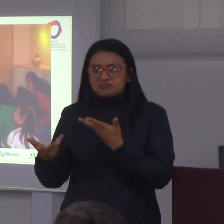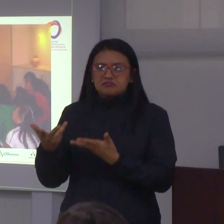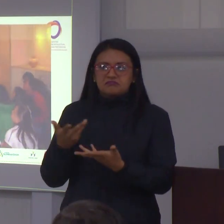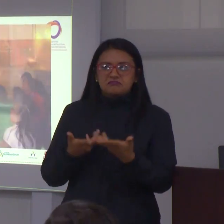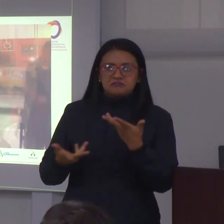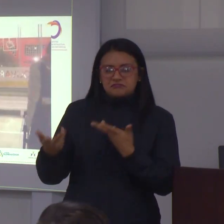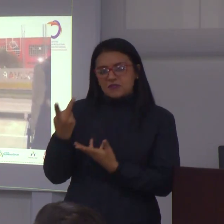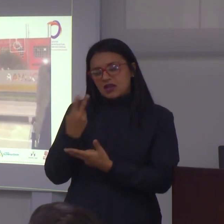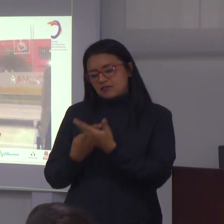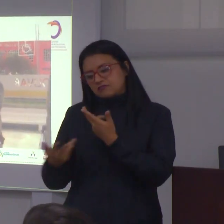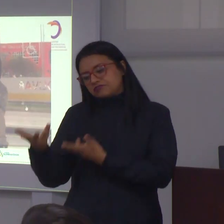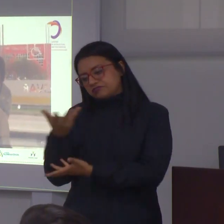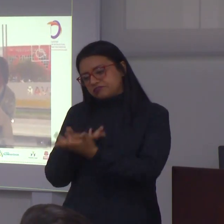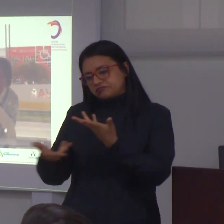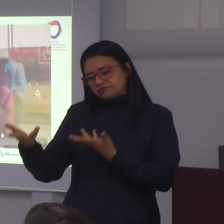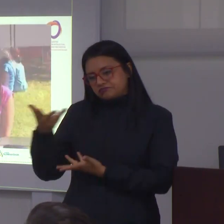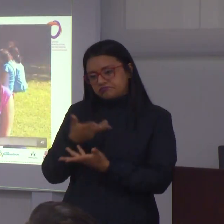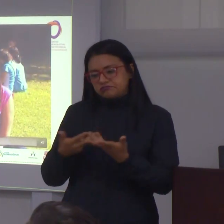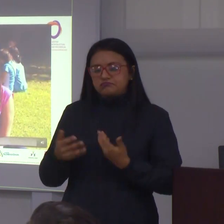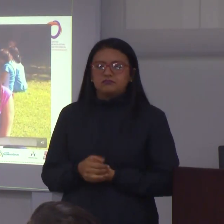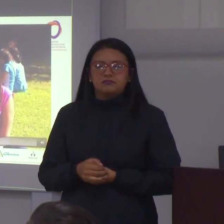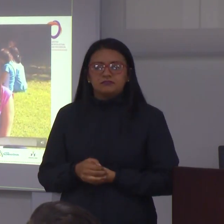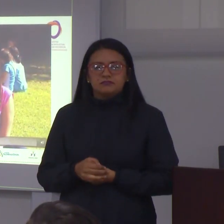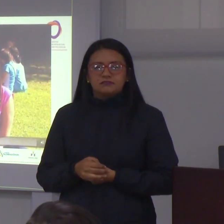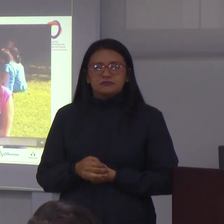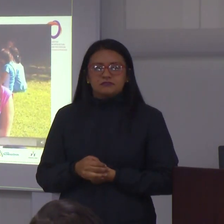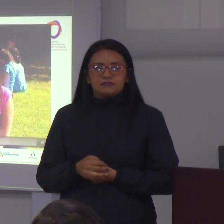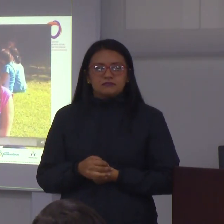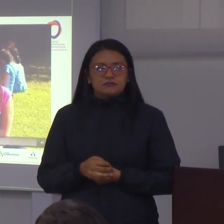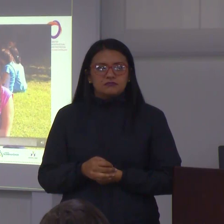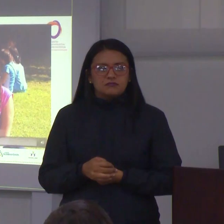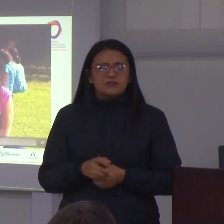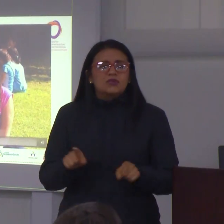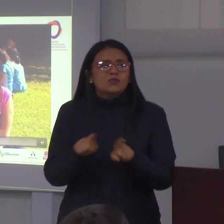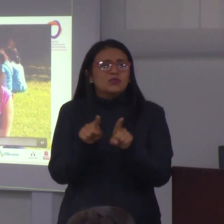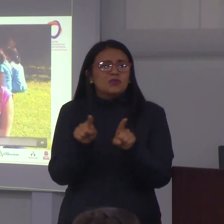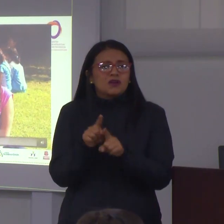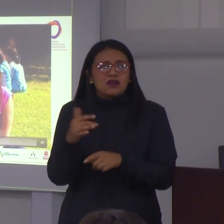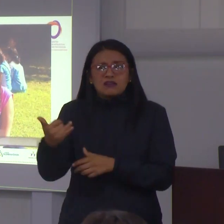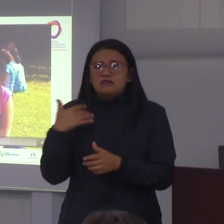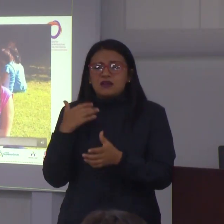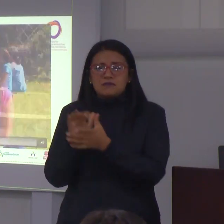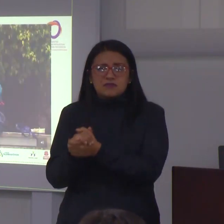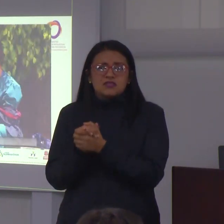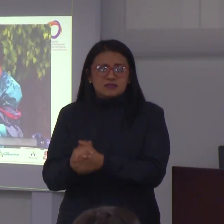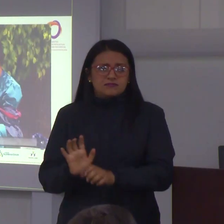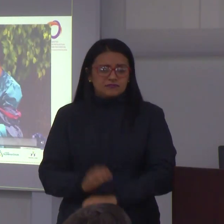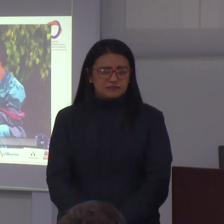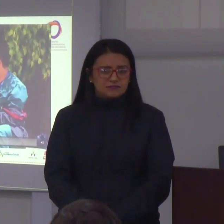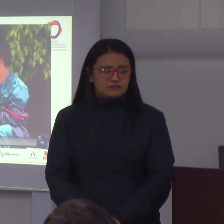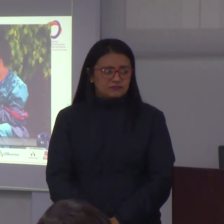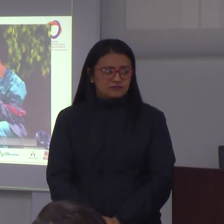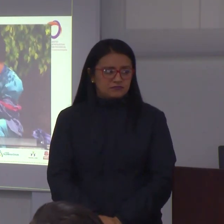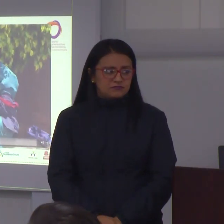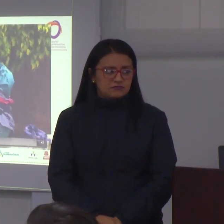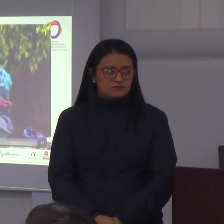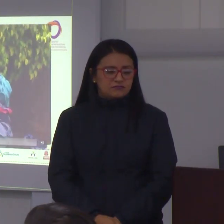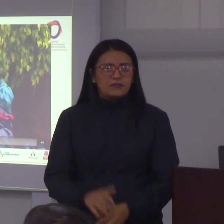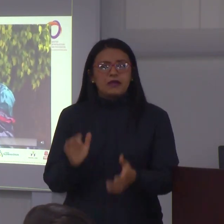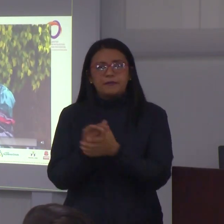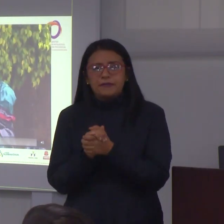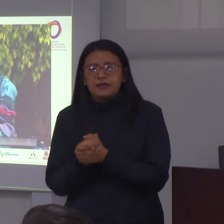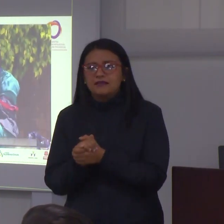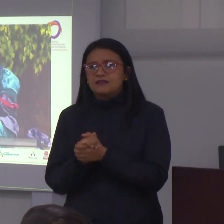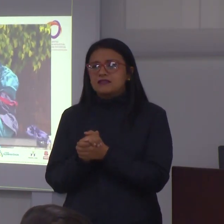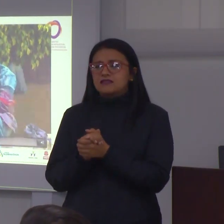los dos. Los hijos, decir, para que tenemos un amigo, y las aves, a